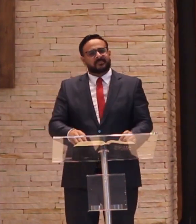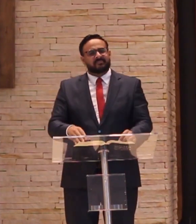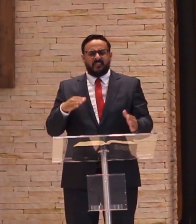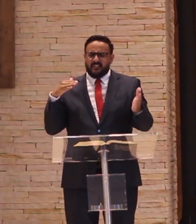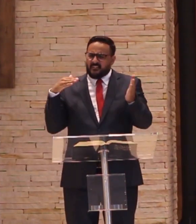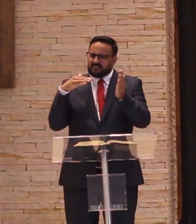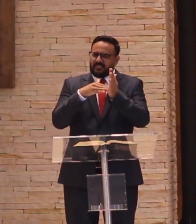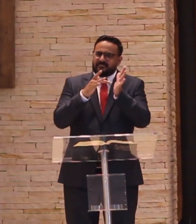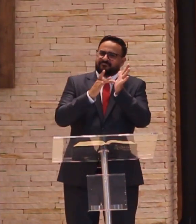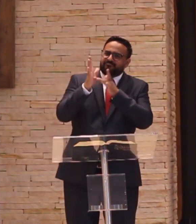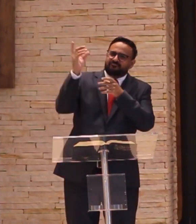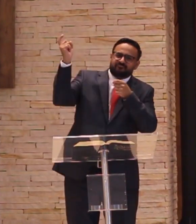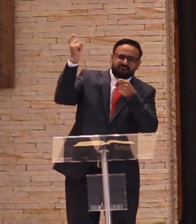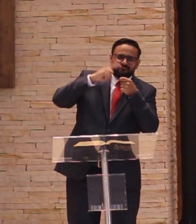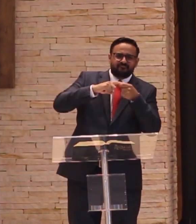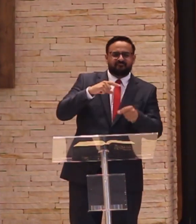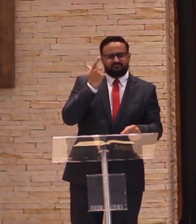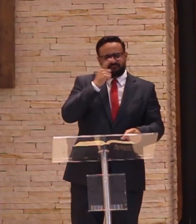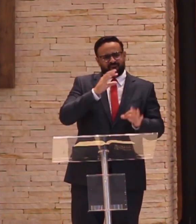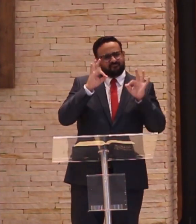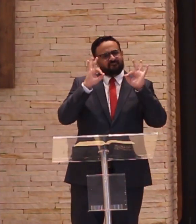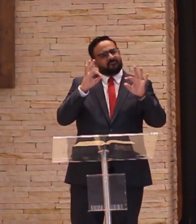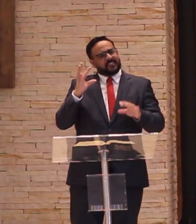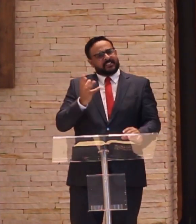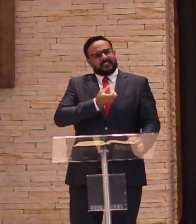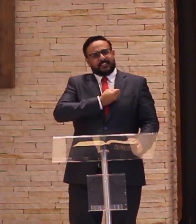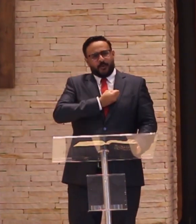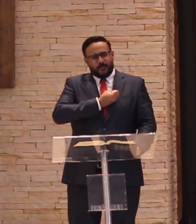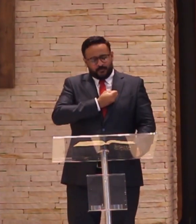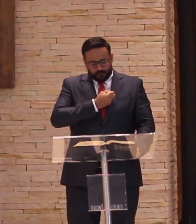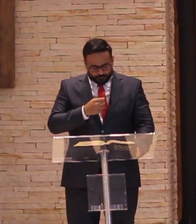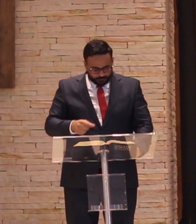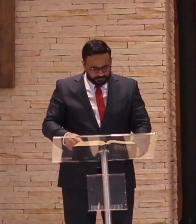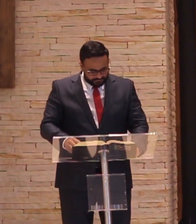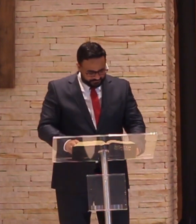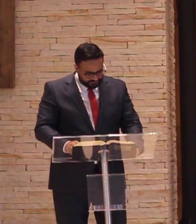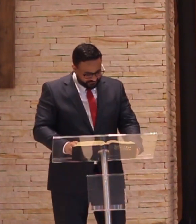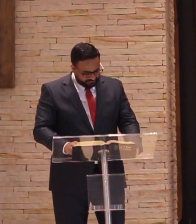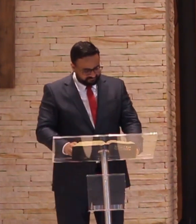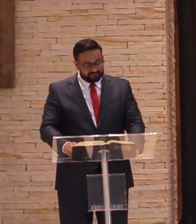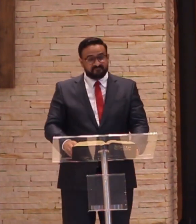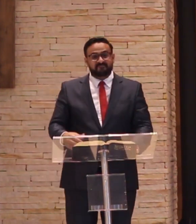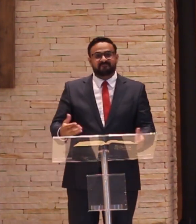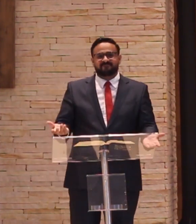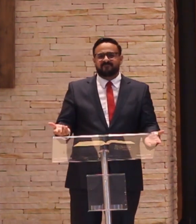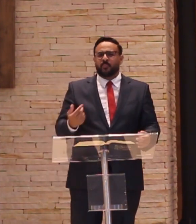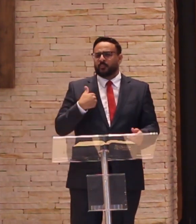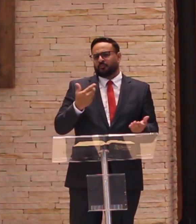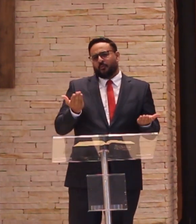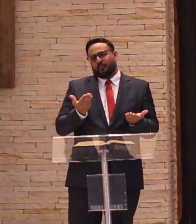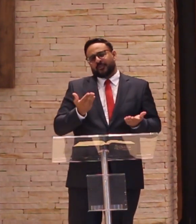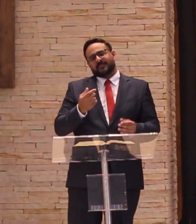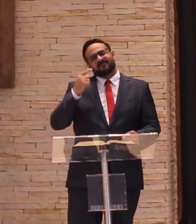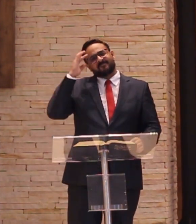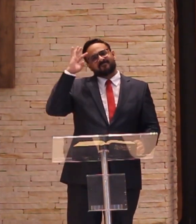que precisamos é permanecer fiéis até a volta de Jesus para recebermos a salvação.